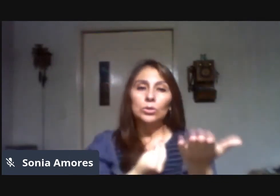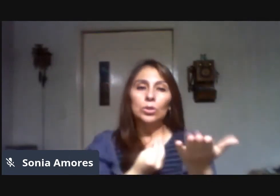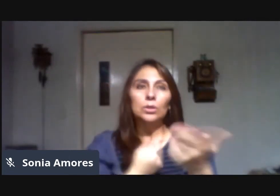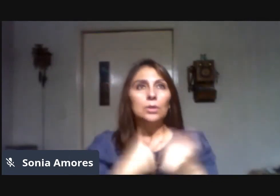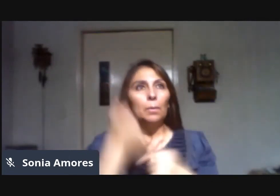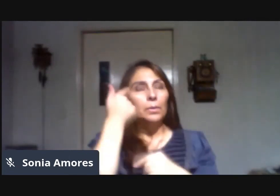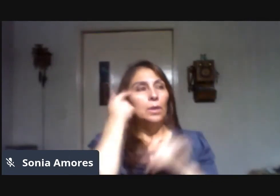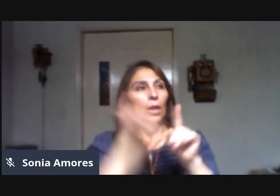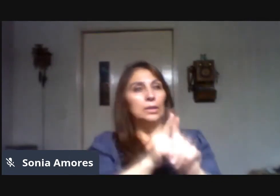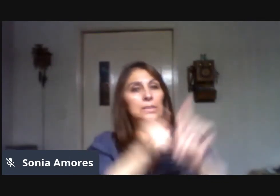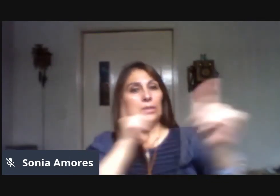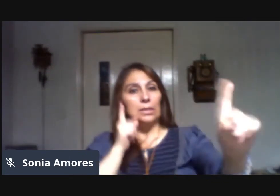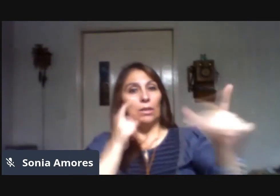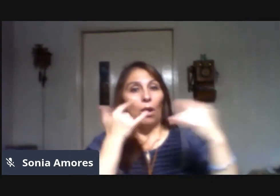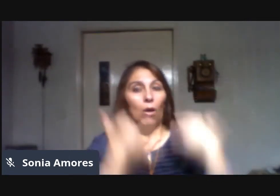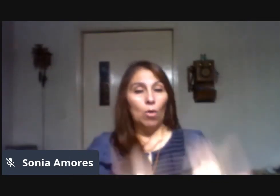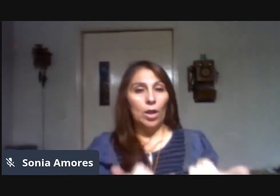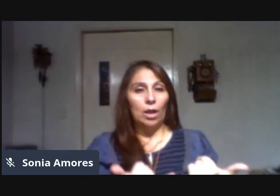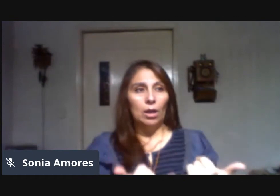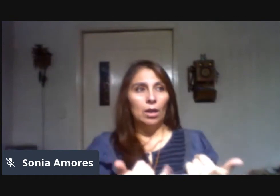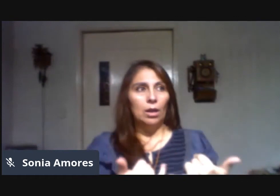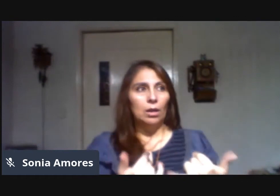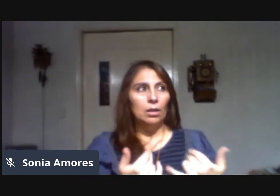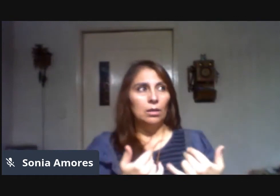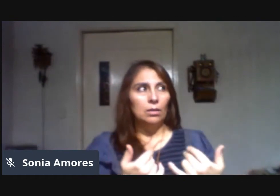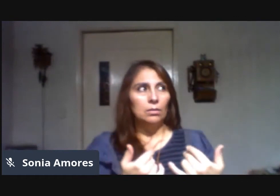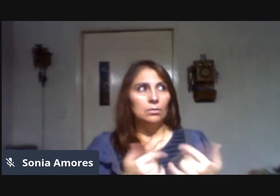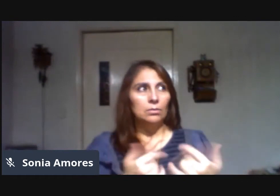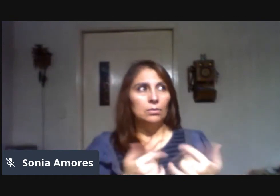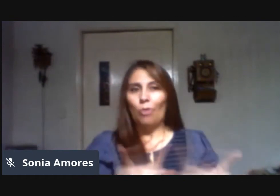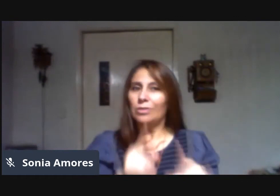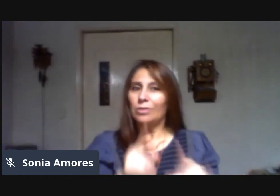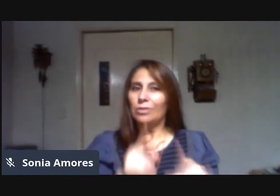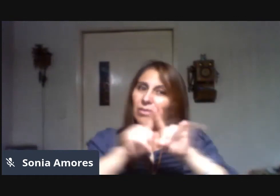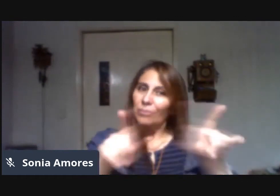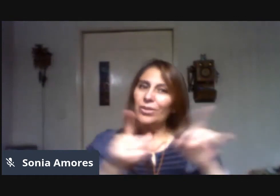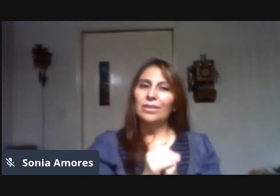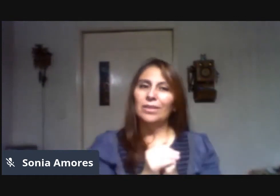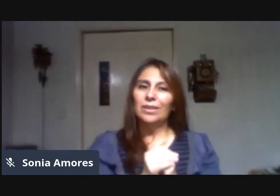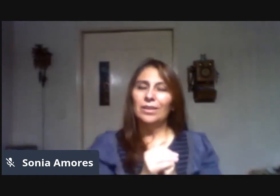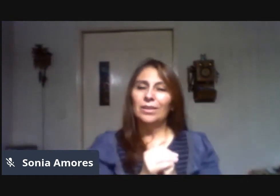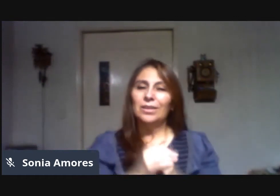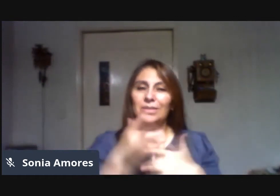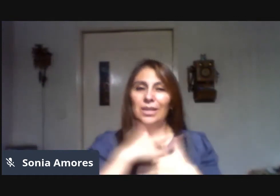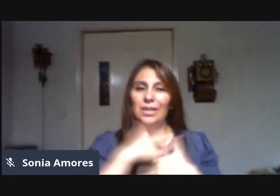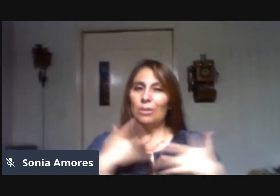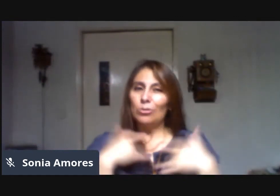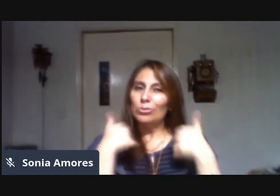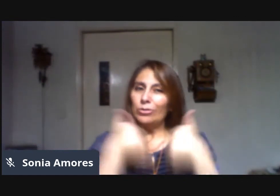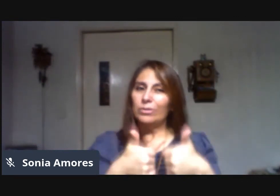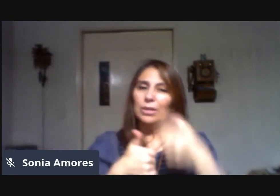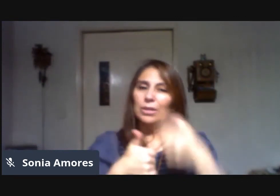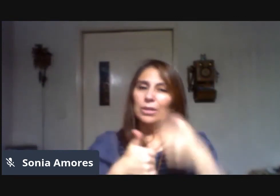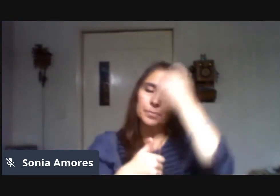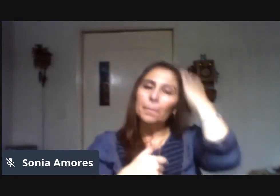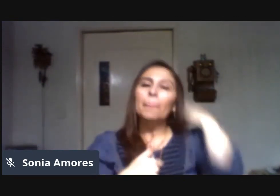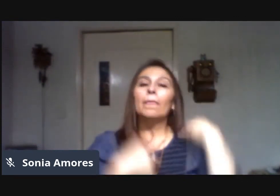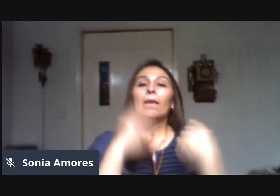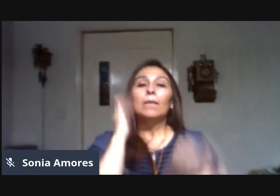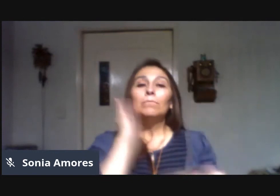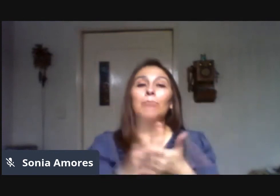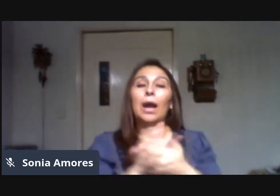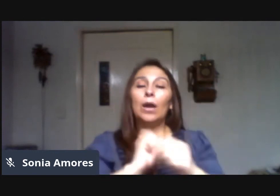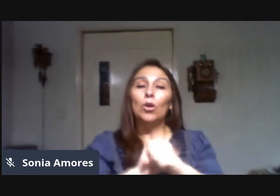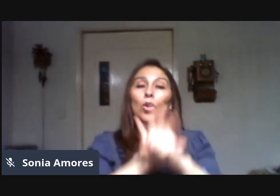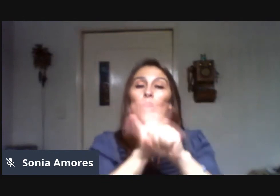en estos niveles. Y yo decía al inicio, yo creo que la pandemia realmente lo que nos ha puesto, lo que ha